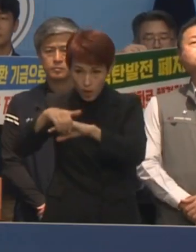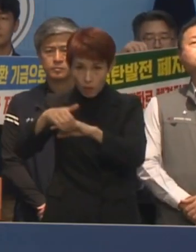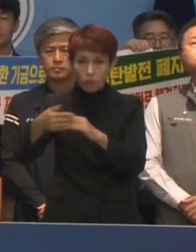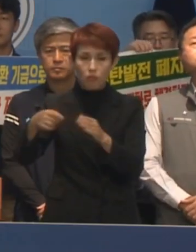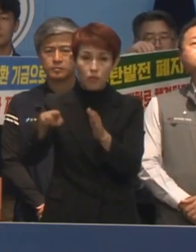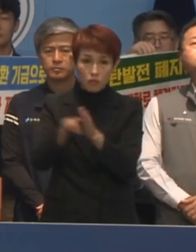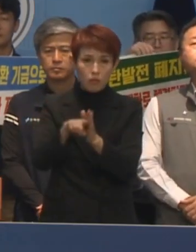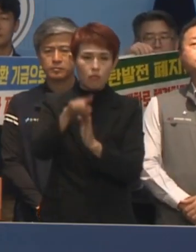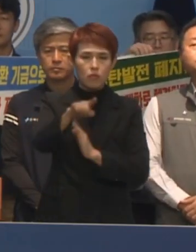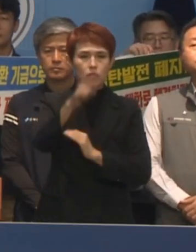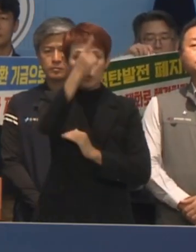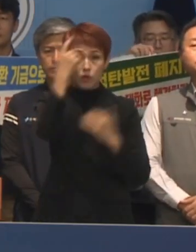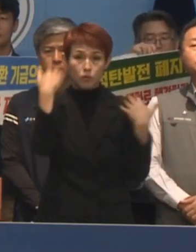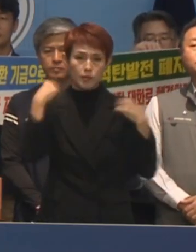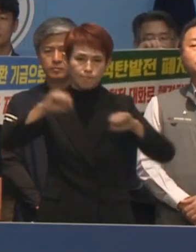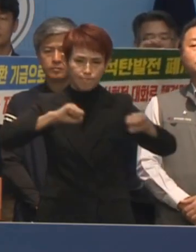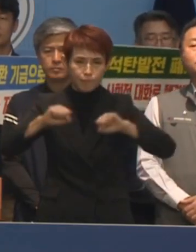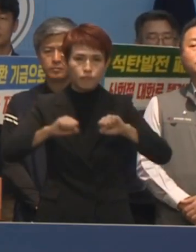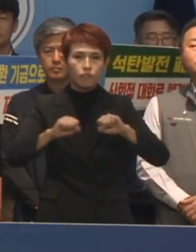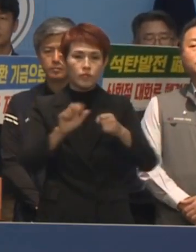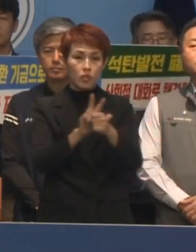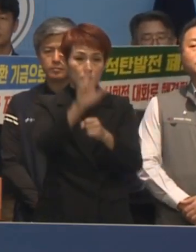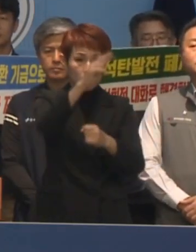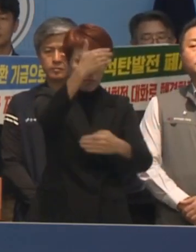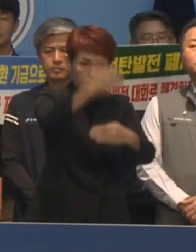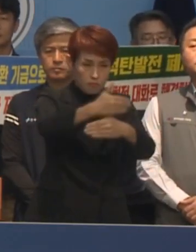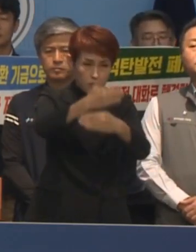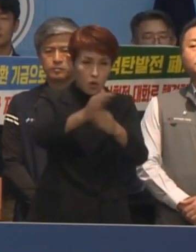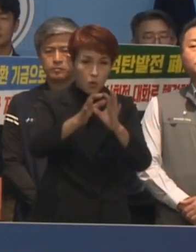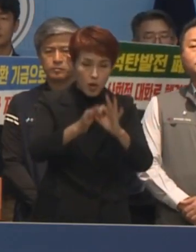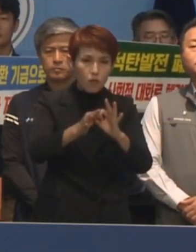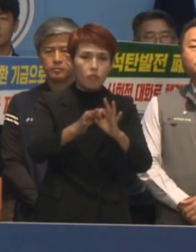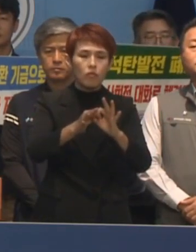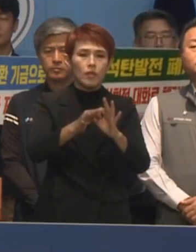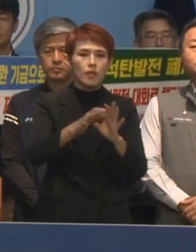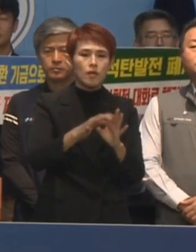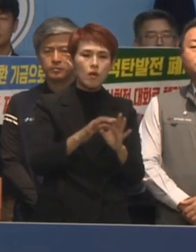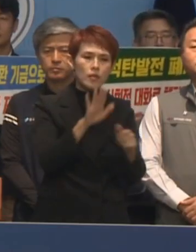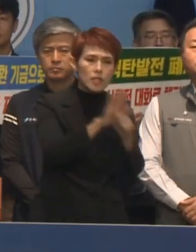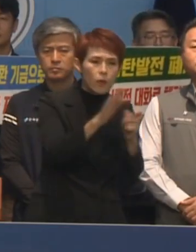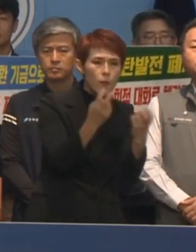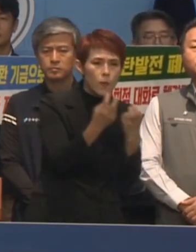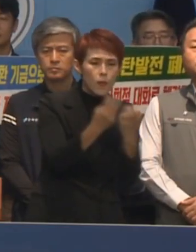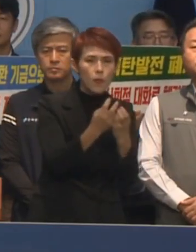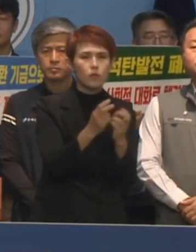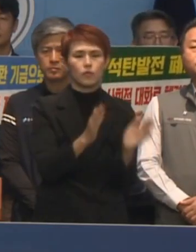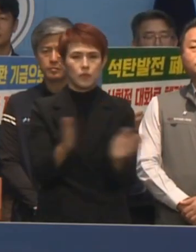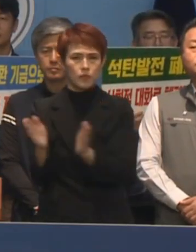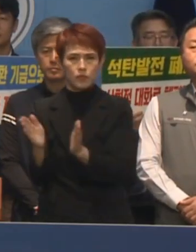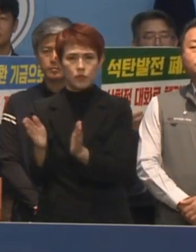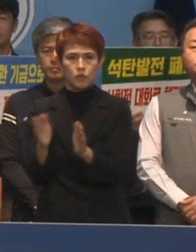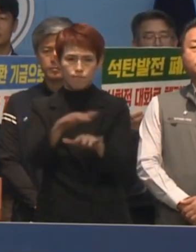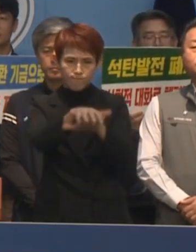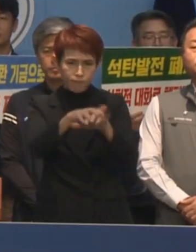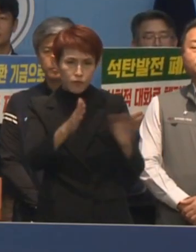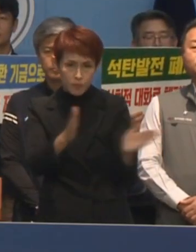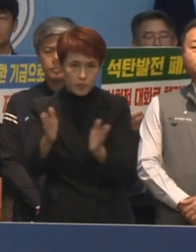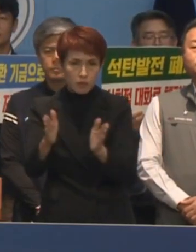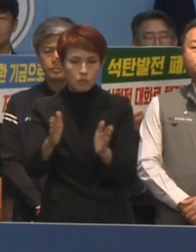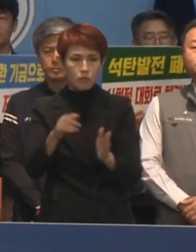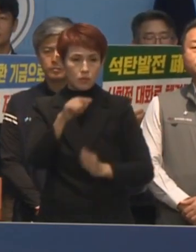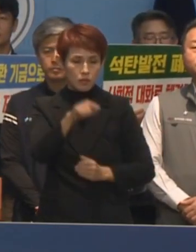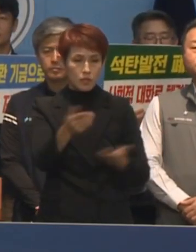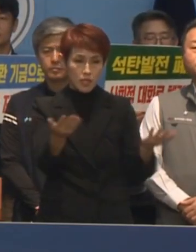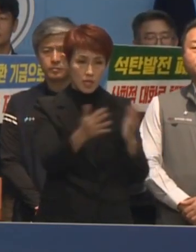적극적이고 주도적으로 석탄 발전 폐지에 따른 거버넌스를 구축해 각 지역 및 이해관계자 소통을